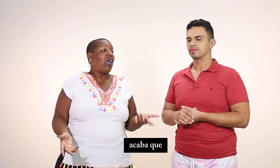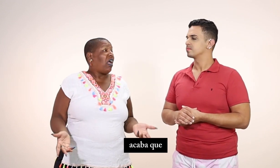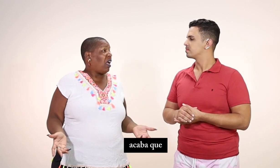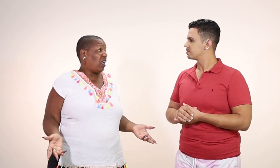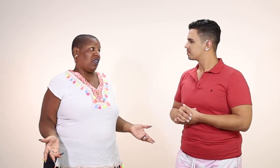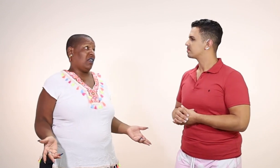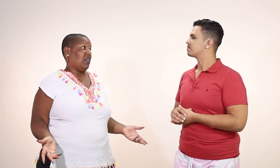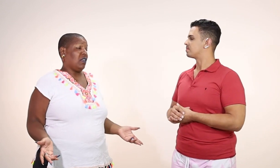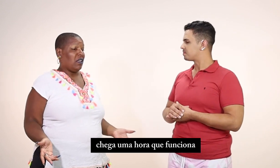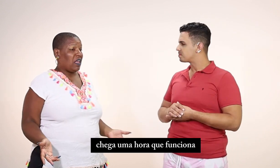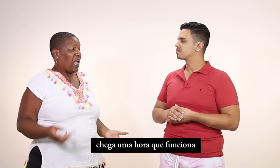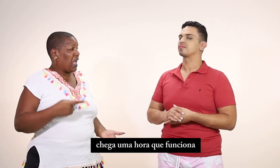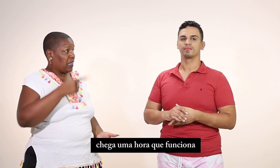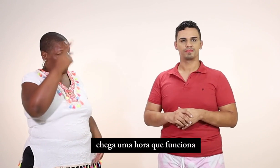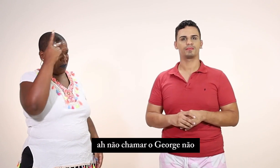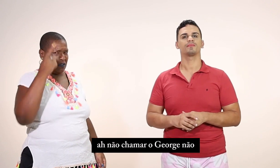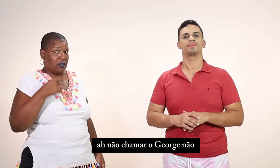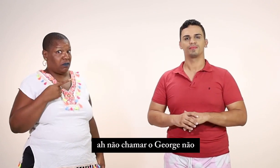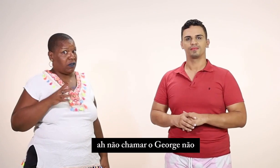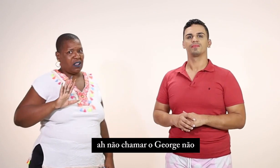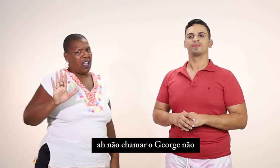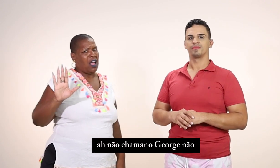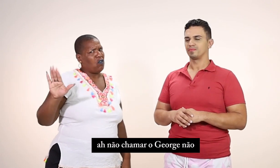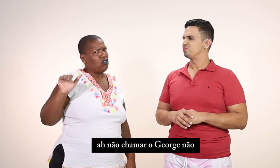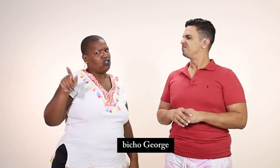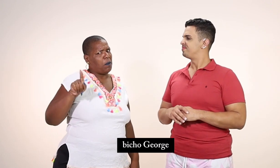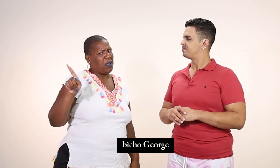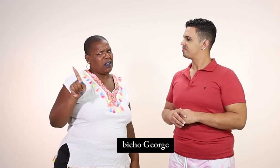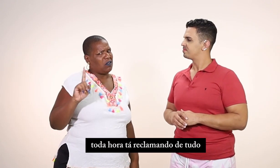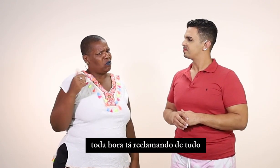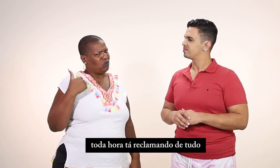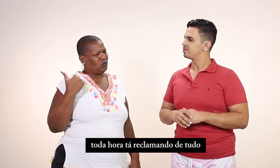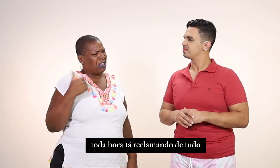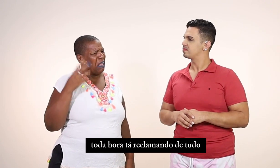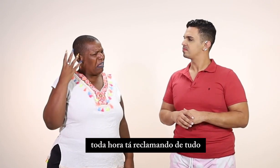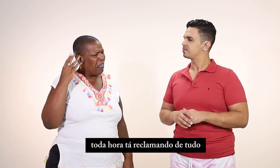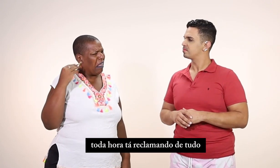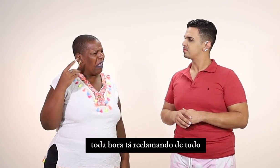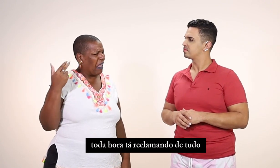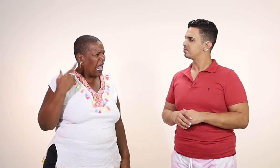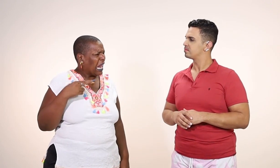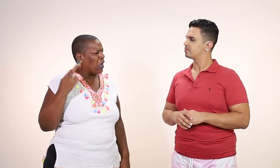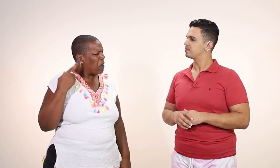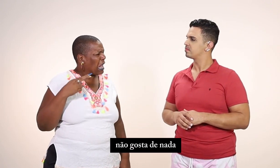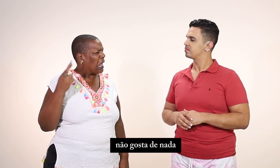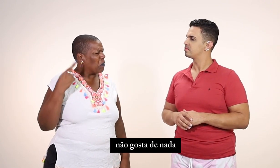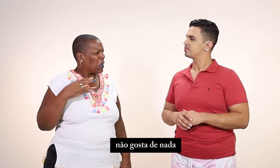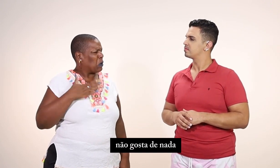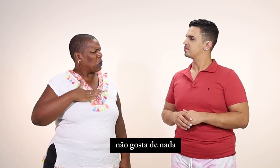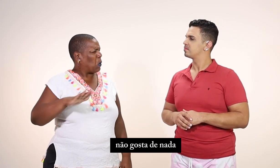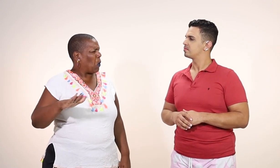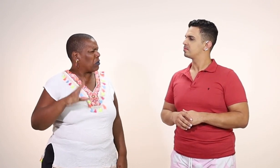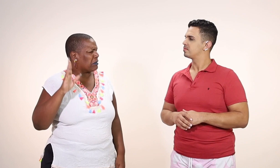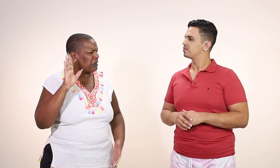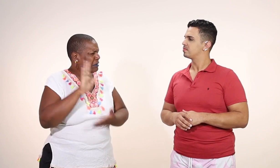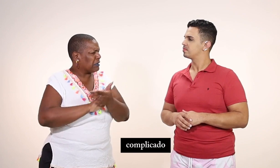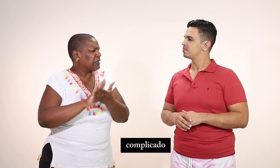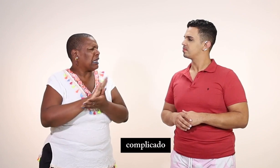que chega uma hora que você, não, chamar o George não, bicho. O George toda hora tá reclamando de tudo, não gosta de nada.